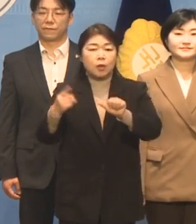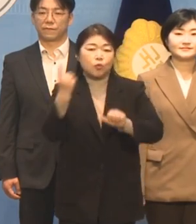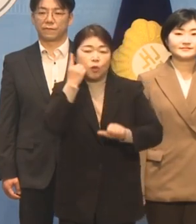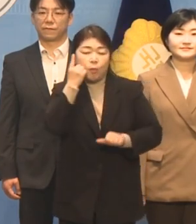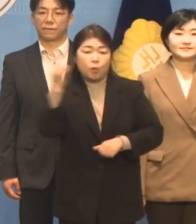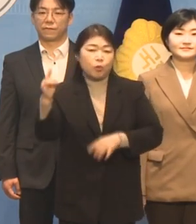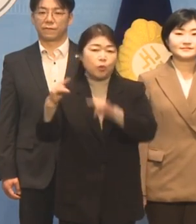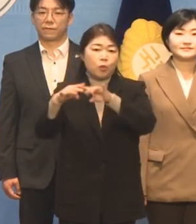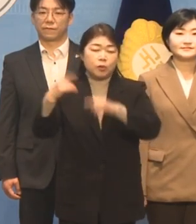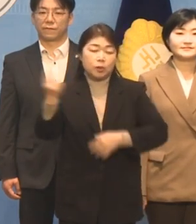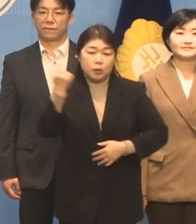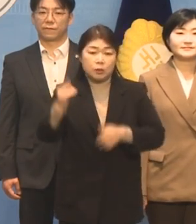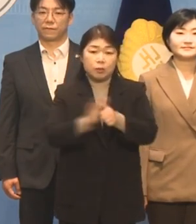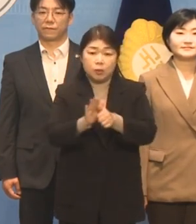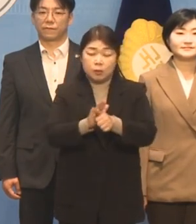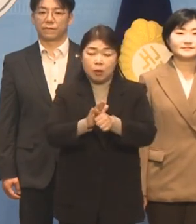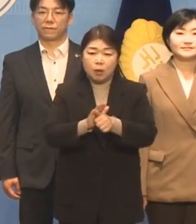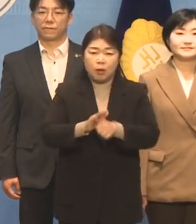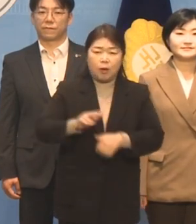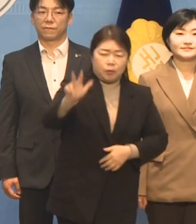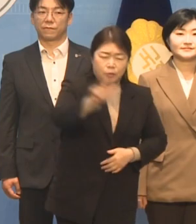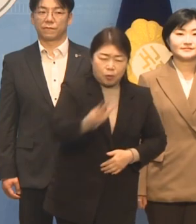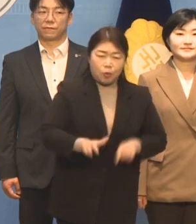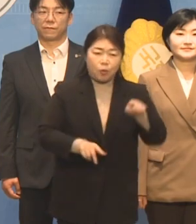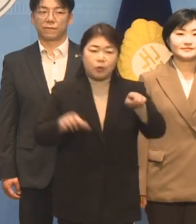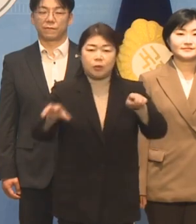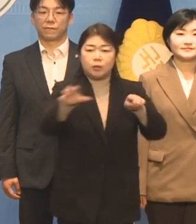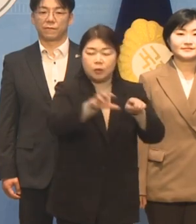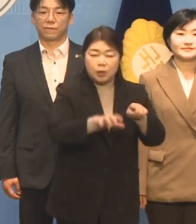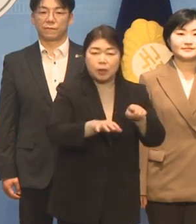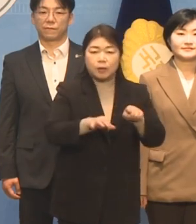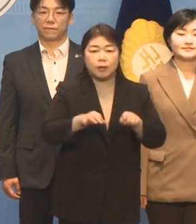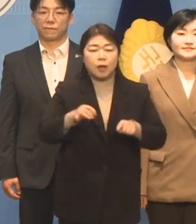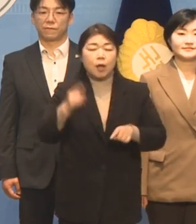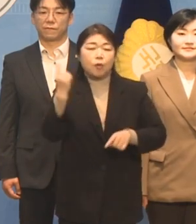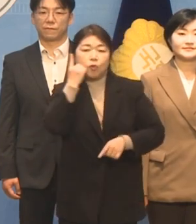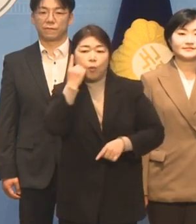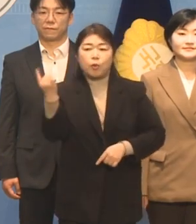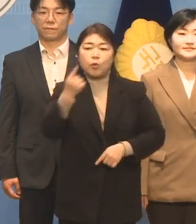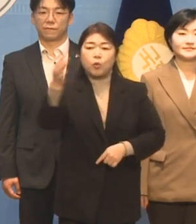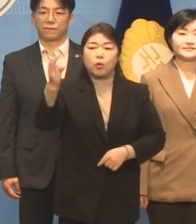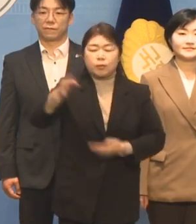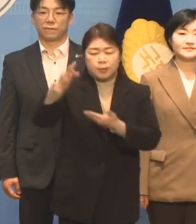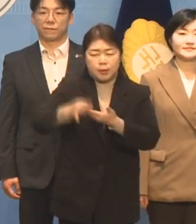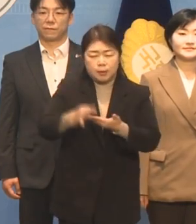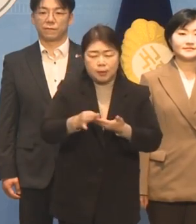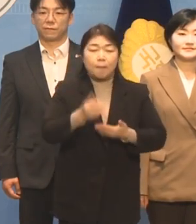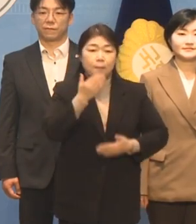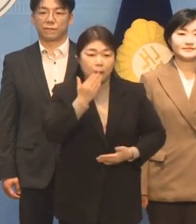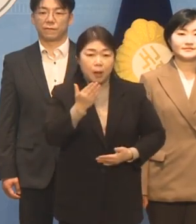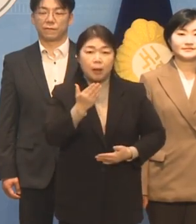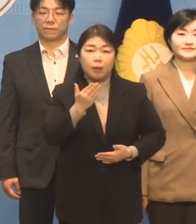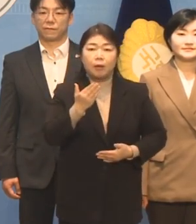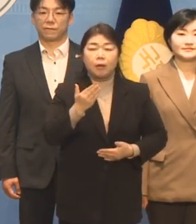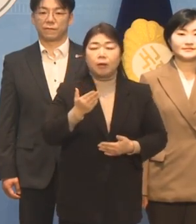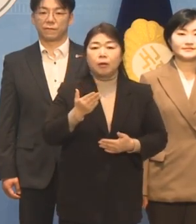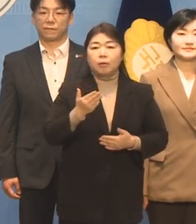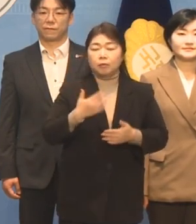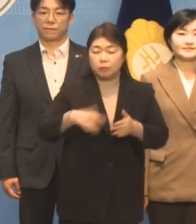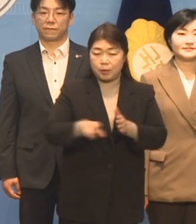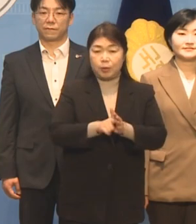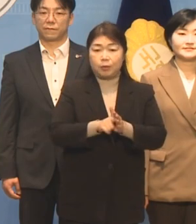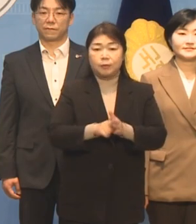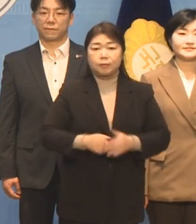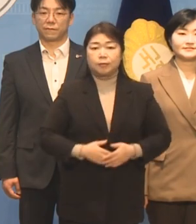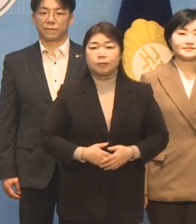포함시켜 전국 어디든 저렴한 요금으로 이동통신 서비스를 누리도록 하겠습니다.